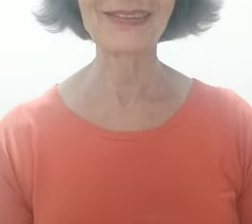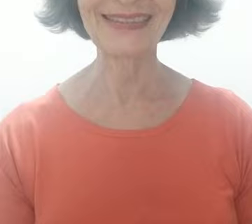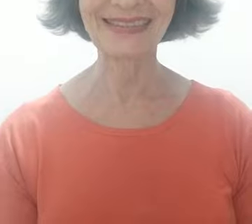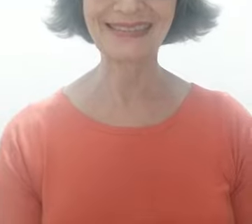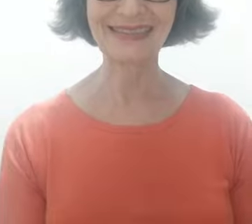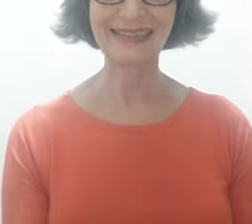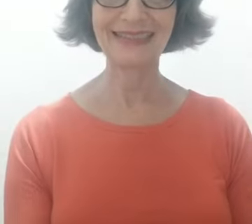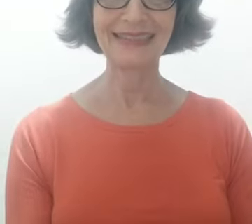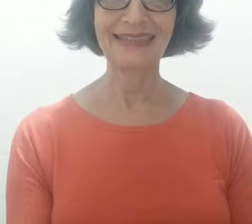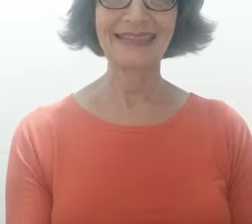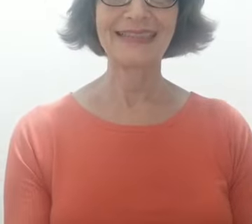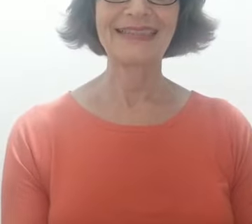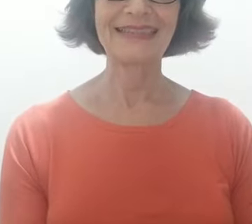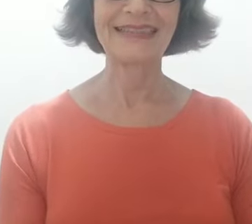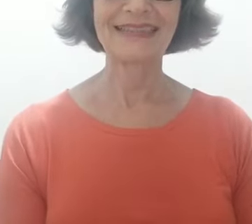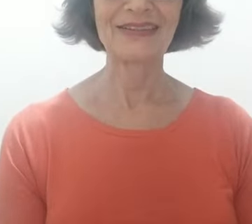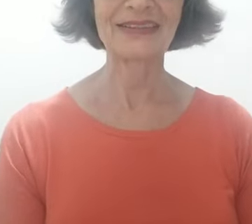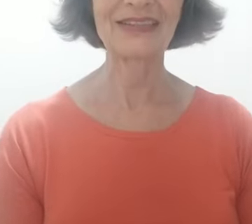bem-vindos.